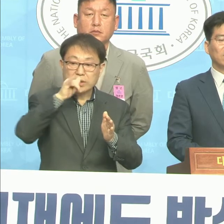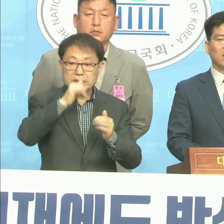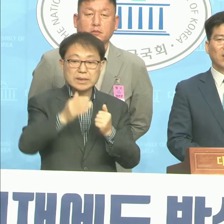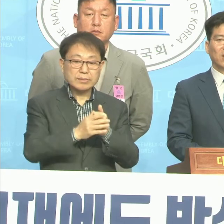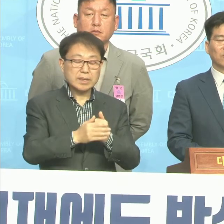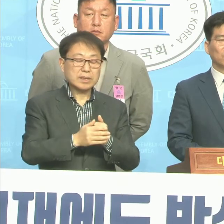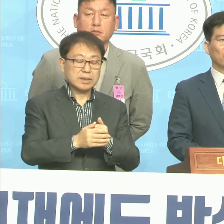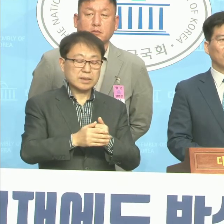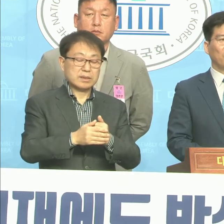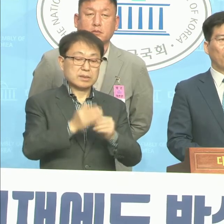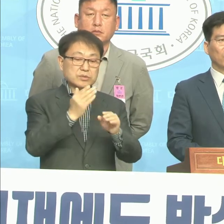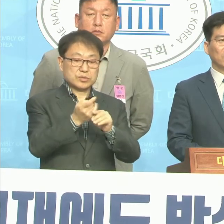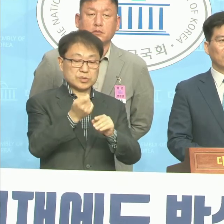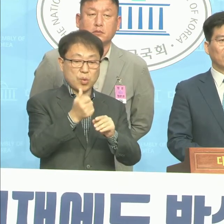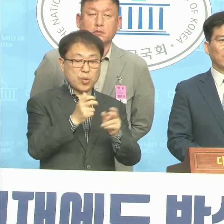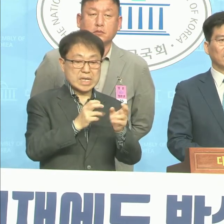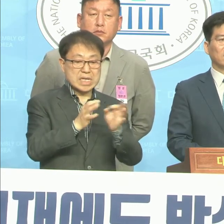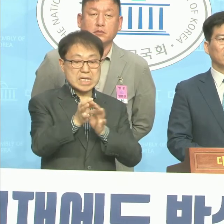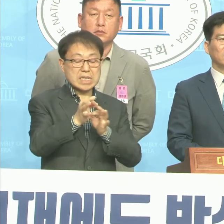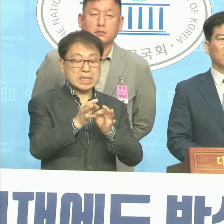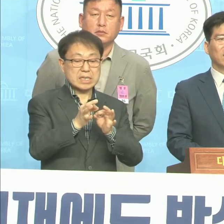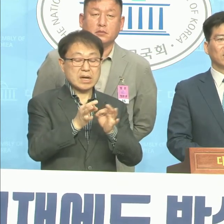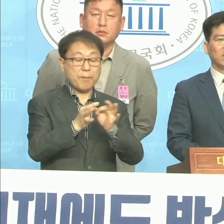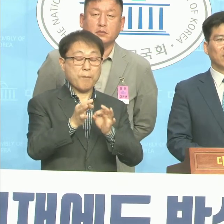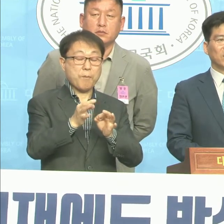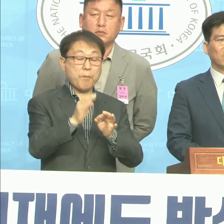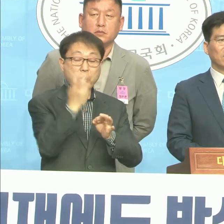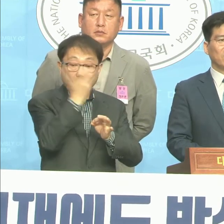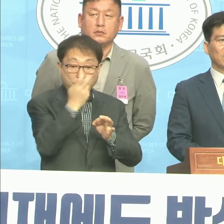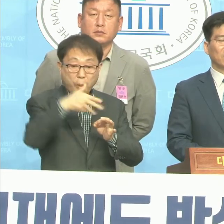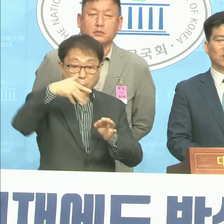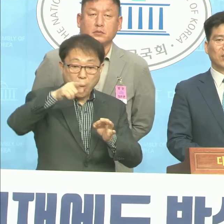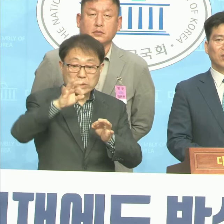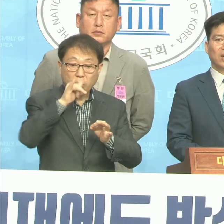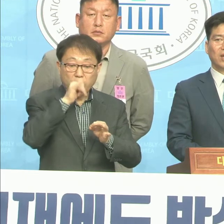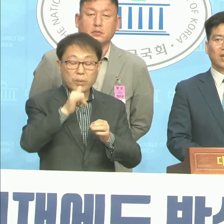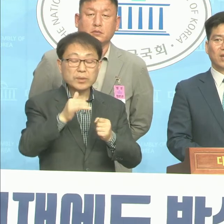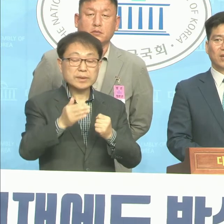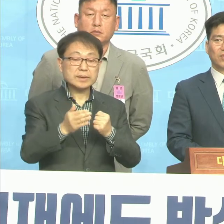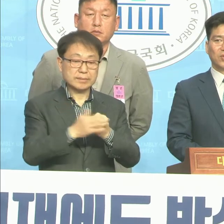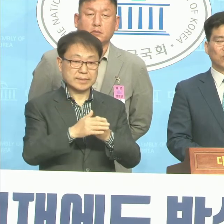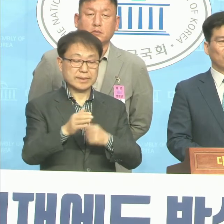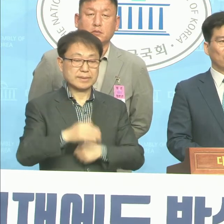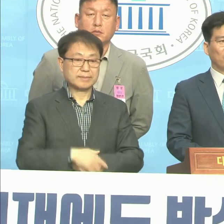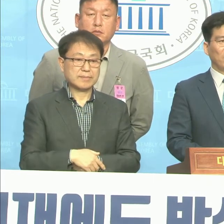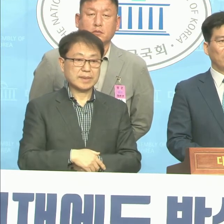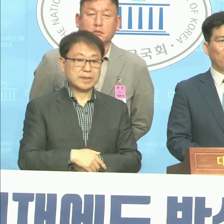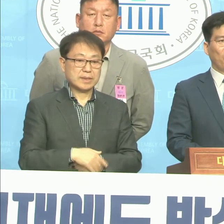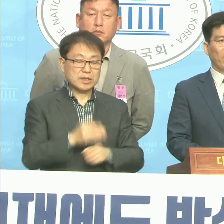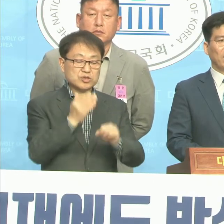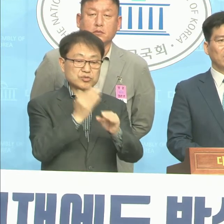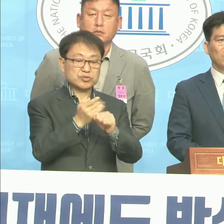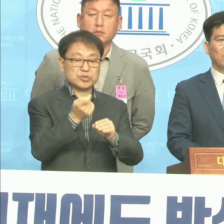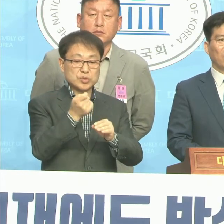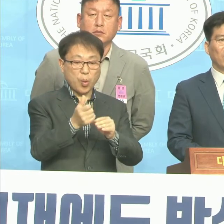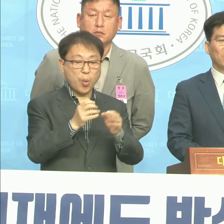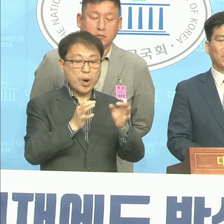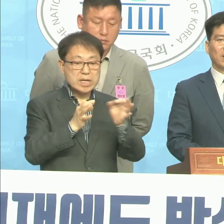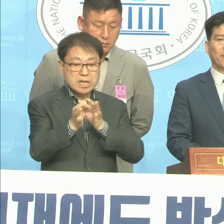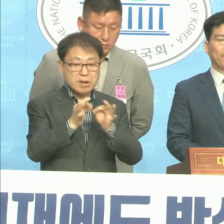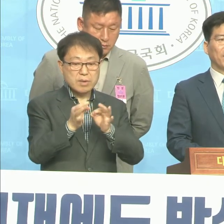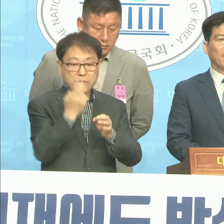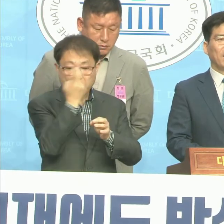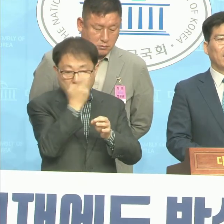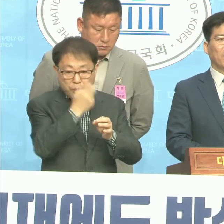보호하는 중소기업 보호 청 같은 전담기관 을 만들어서 중소기업에 보호에 힘을 넣어야